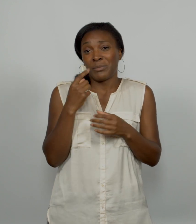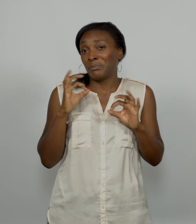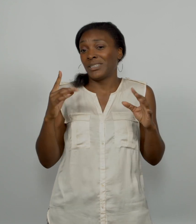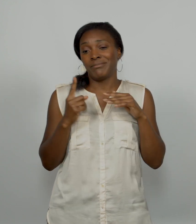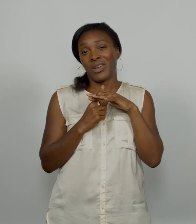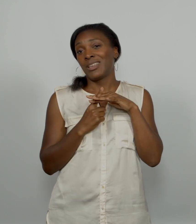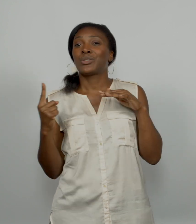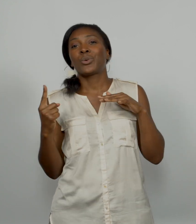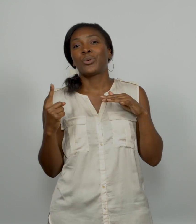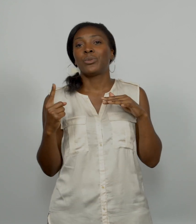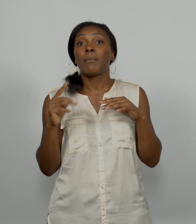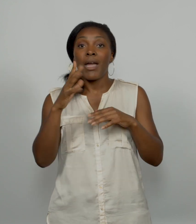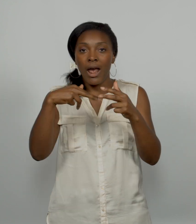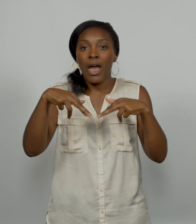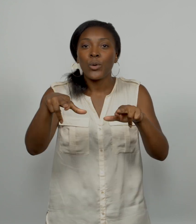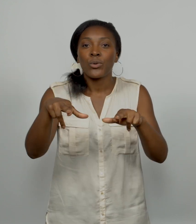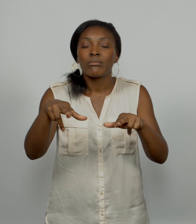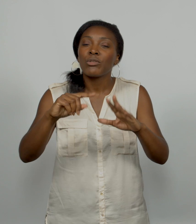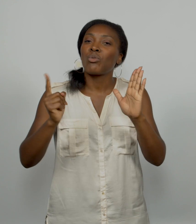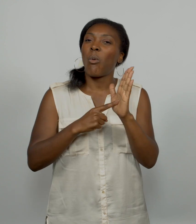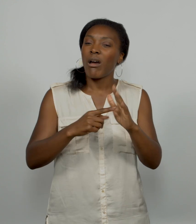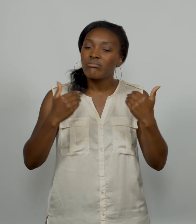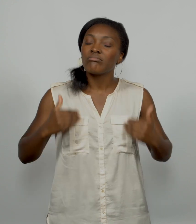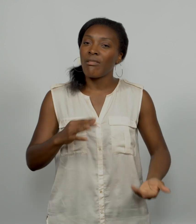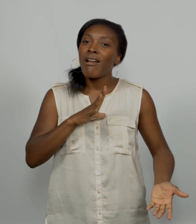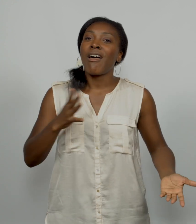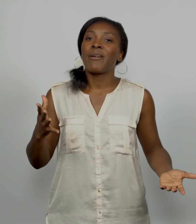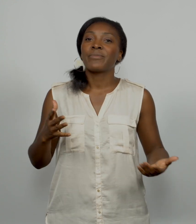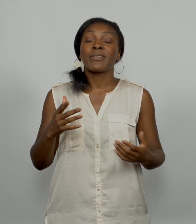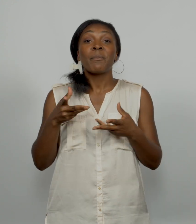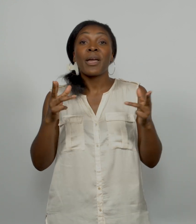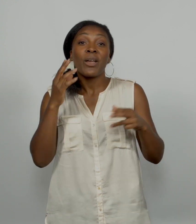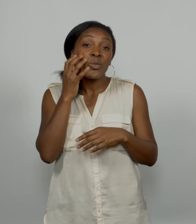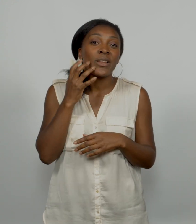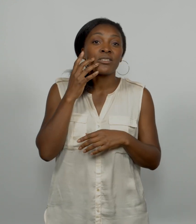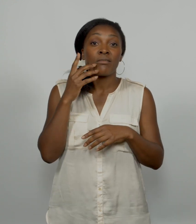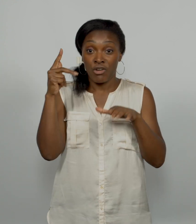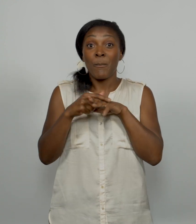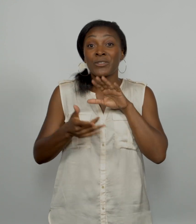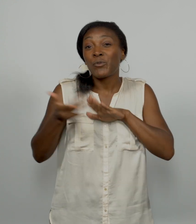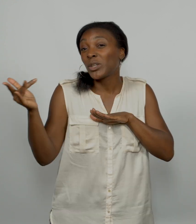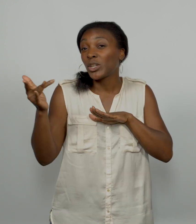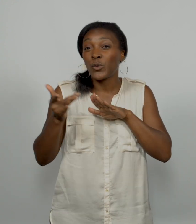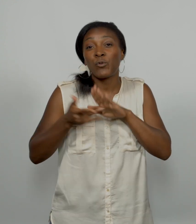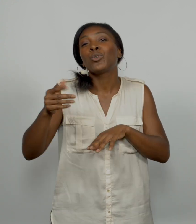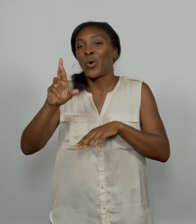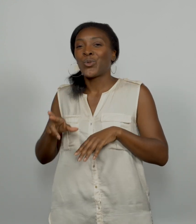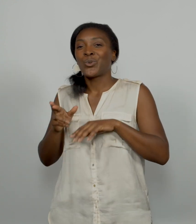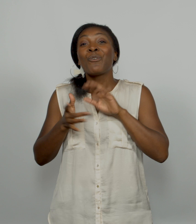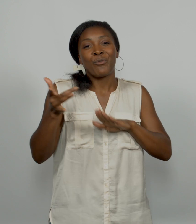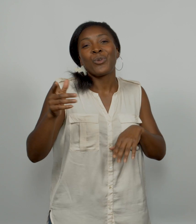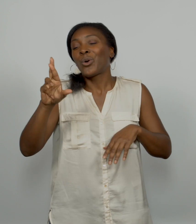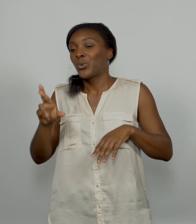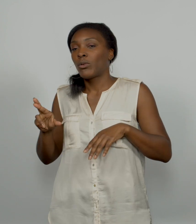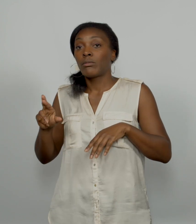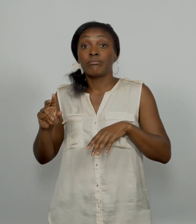exclue. Mais dans la rue, j'avais le droit d'exister. Adolescente, donc j'ai commencé à fuguer jusqu'au jour où je ne suis plus